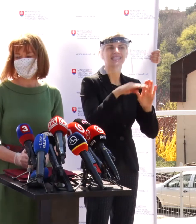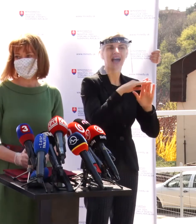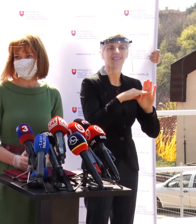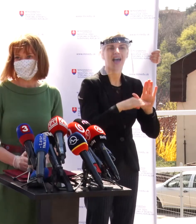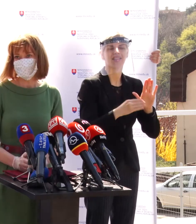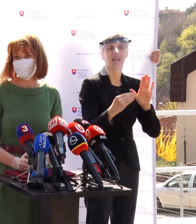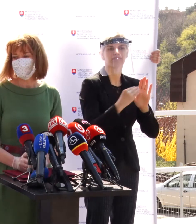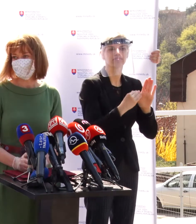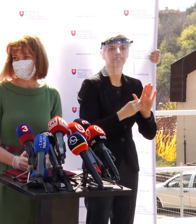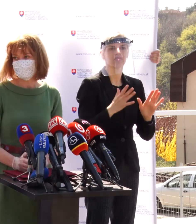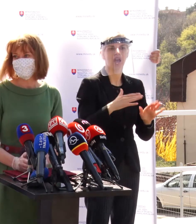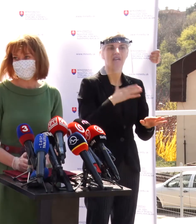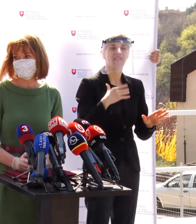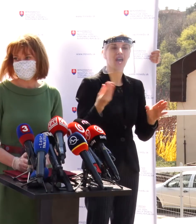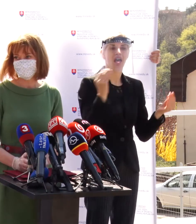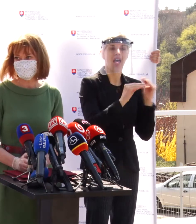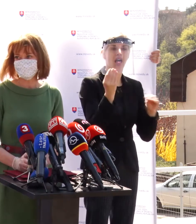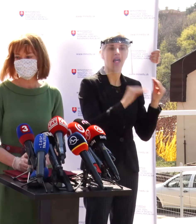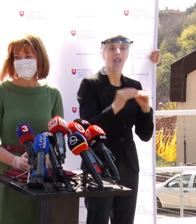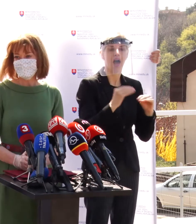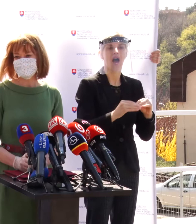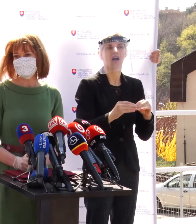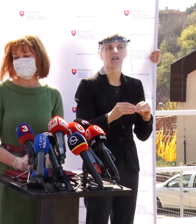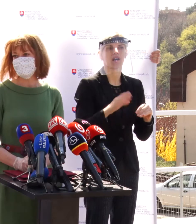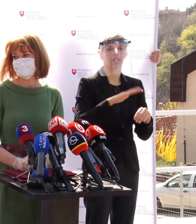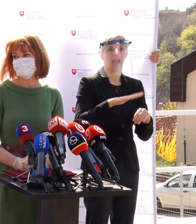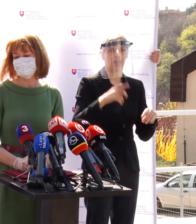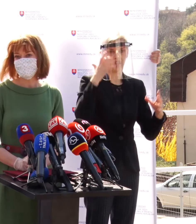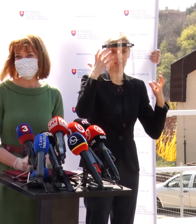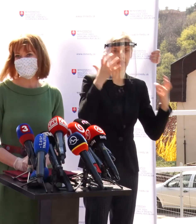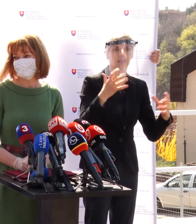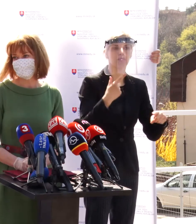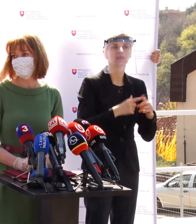naozaj nepreťažovali, respektíve rešpektovali tú situáciu, a zároveň zvoliť si